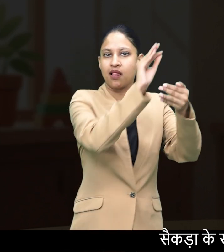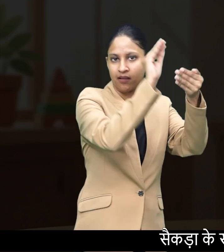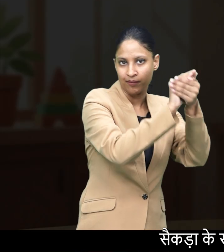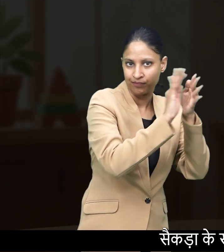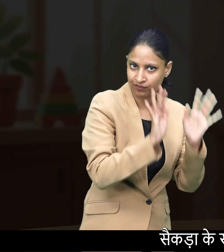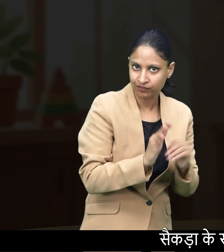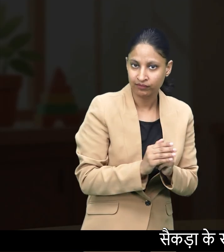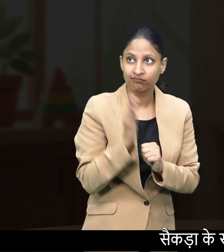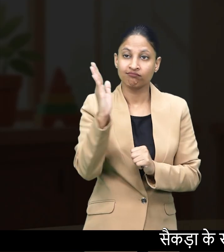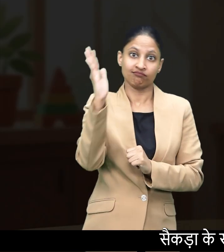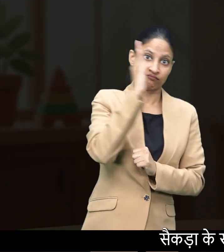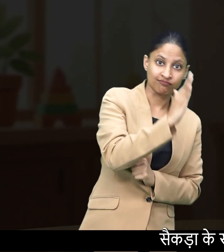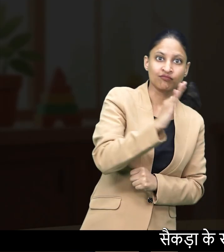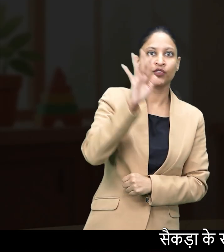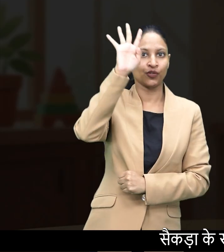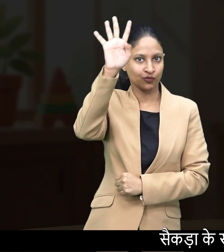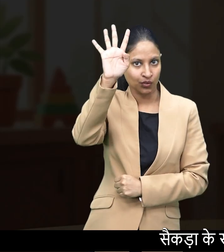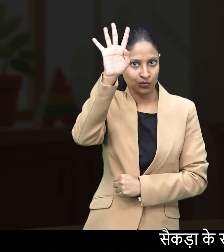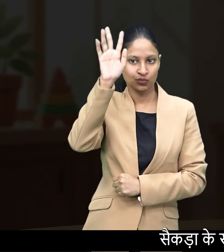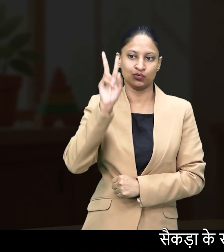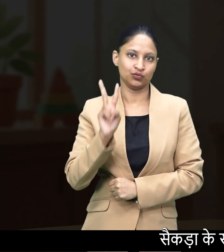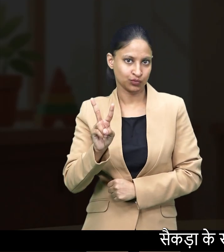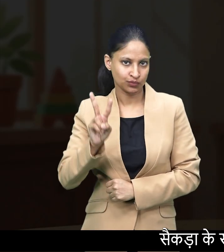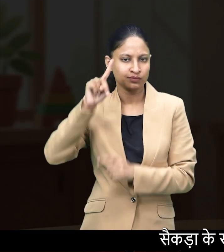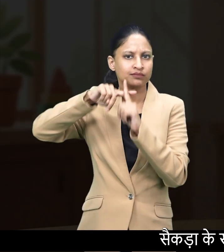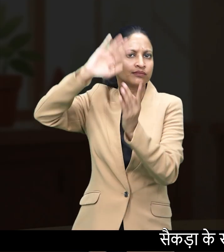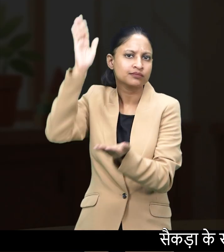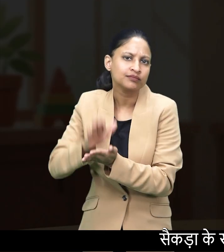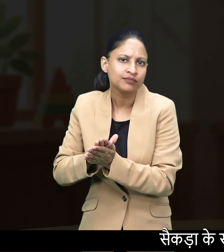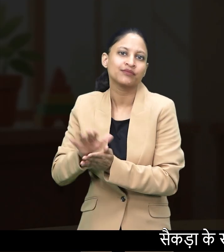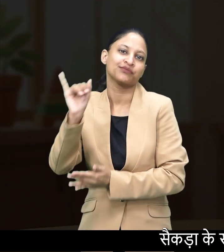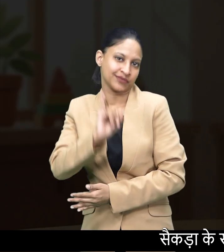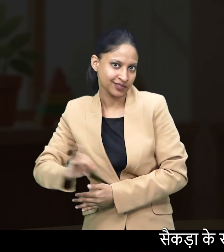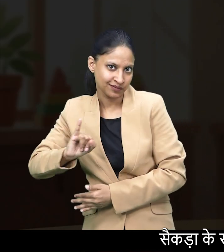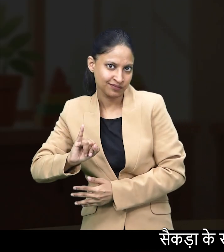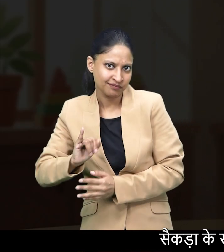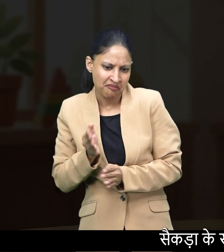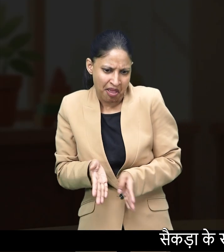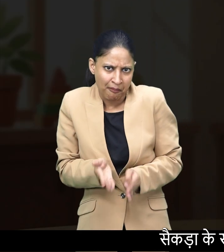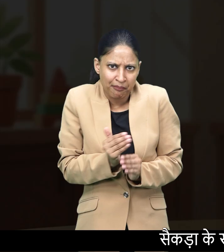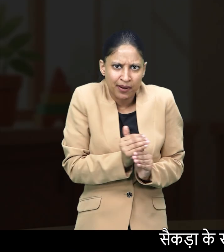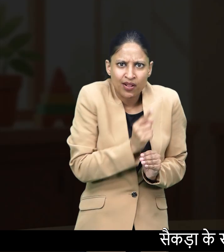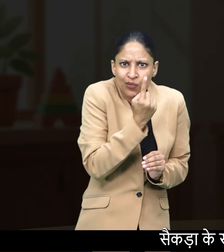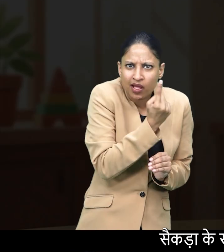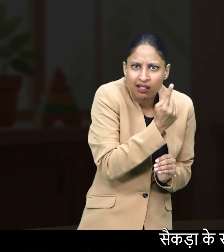सैकड़ा के स्थान पर 4 जोड़ 2 बराबर 6, 6 जोड़ 1 हासिल बराबर 7।